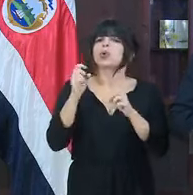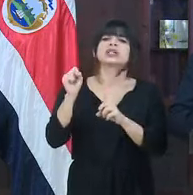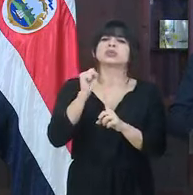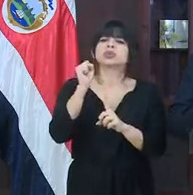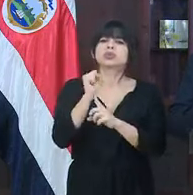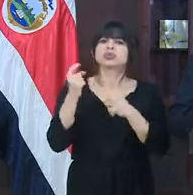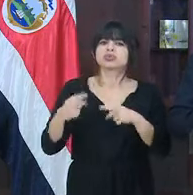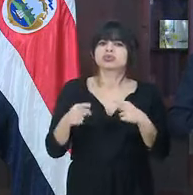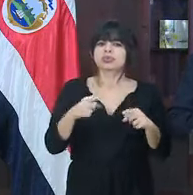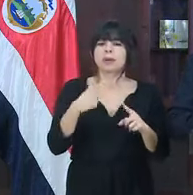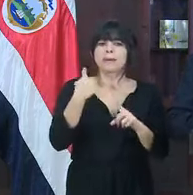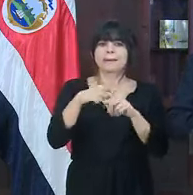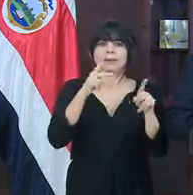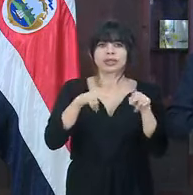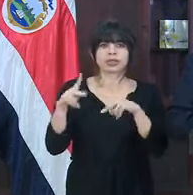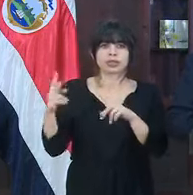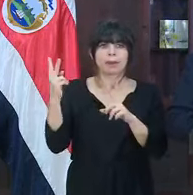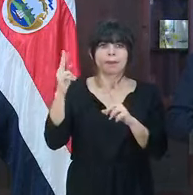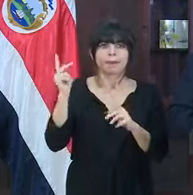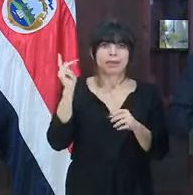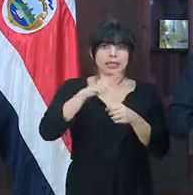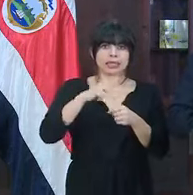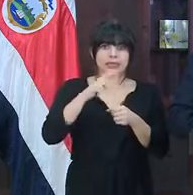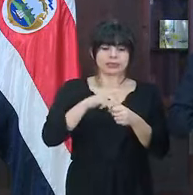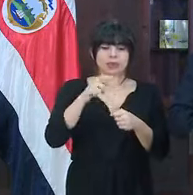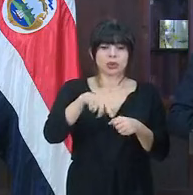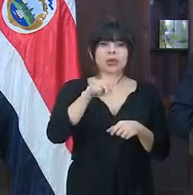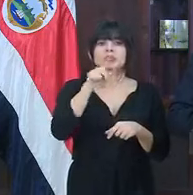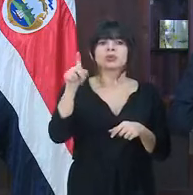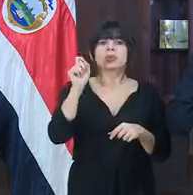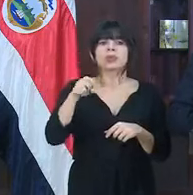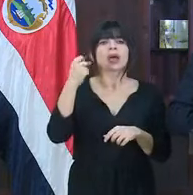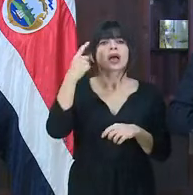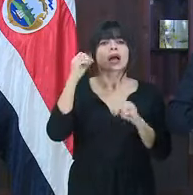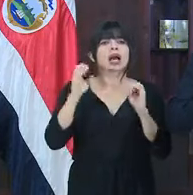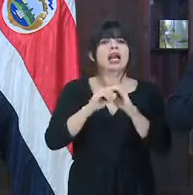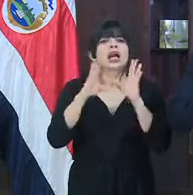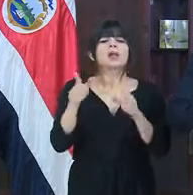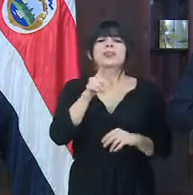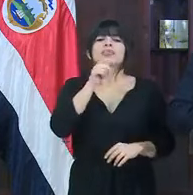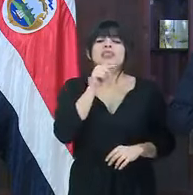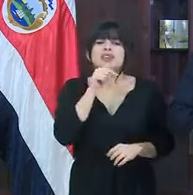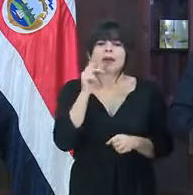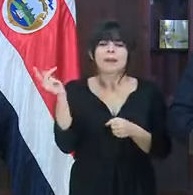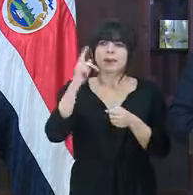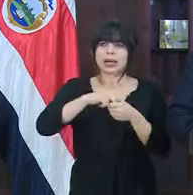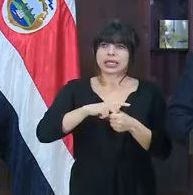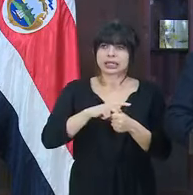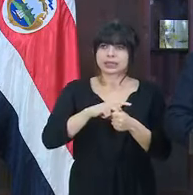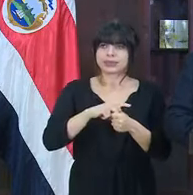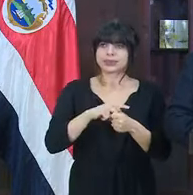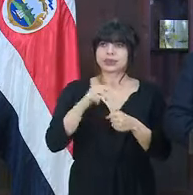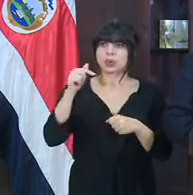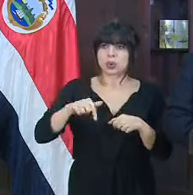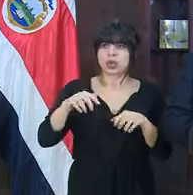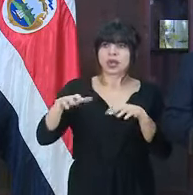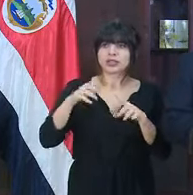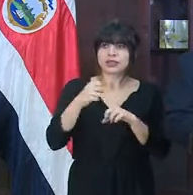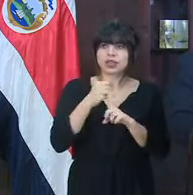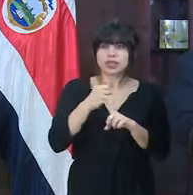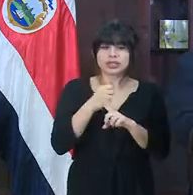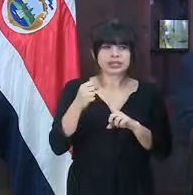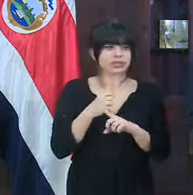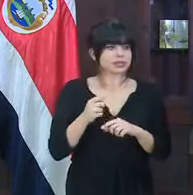situaciones y las personas que participaron y que podamos tener claro quiénes son quienes participaron de estos actos de